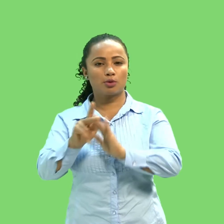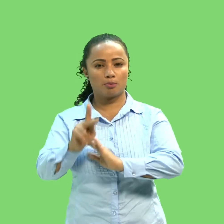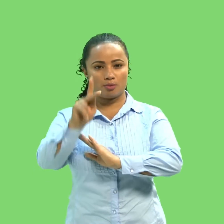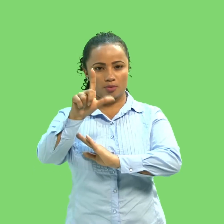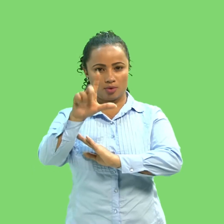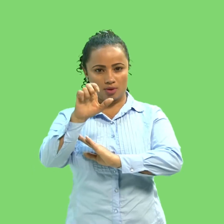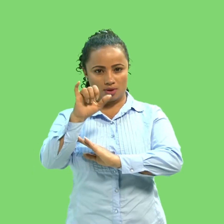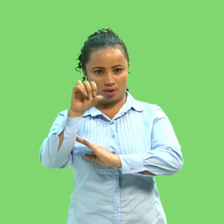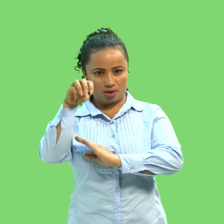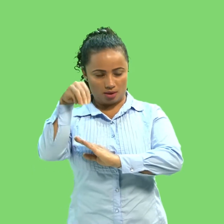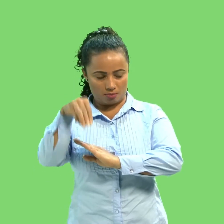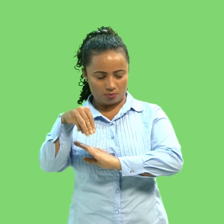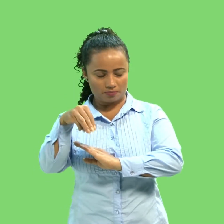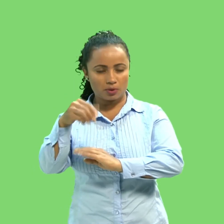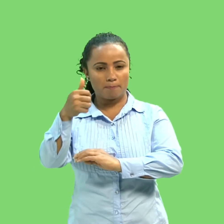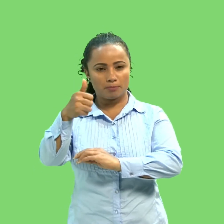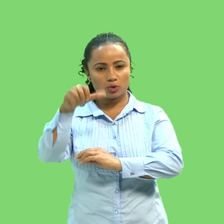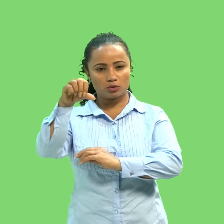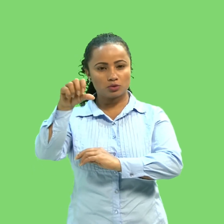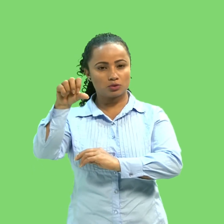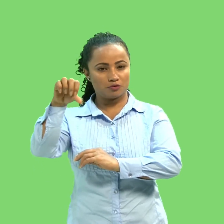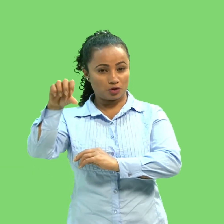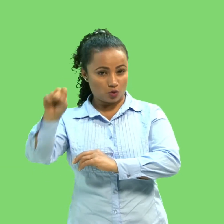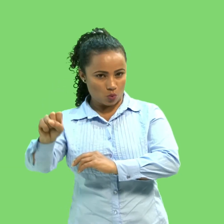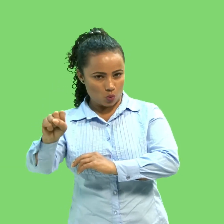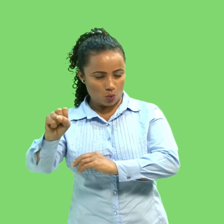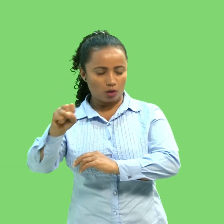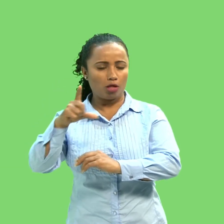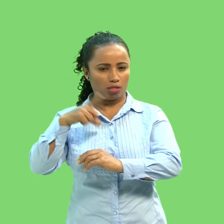o próximo slide, onde isso vai ficar muito mais claro.